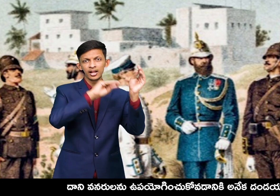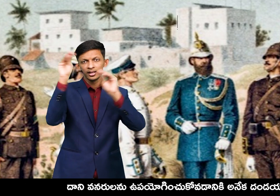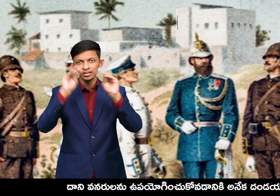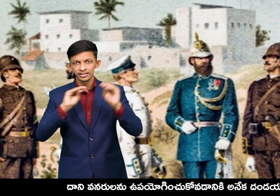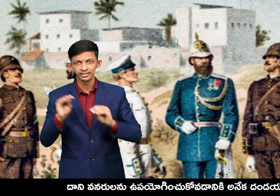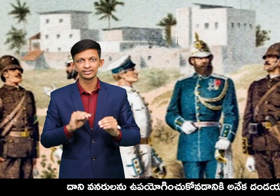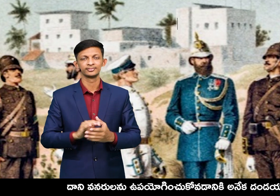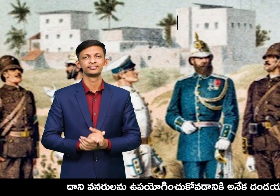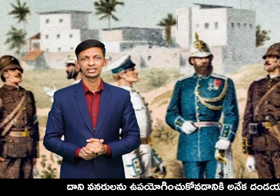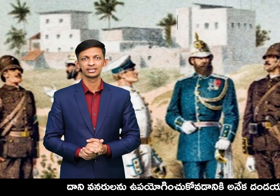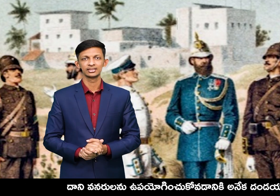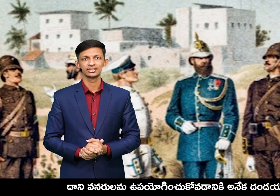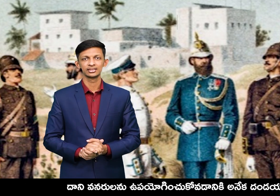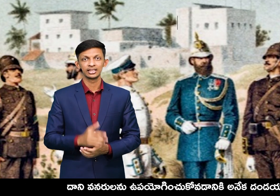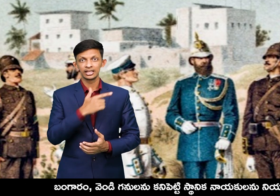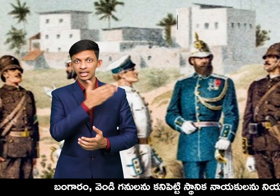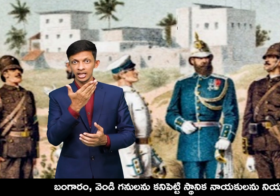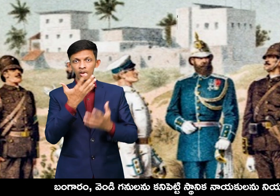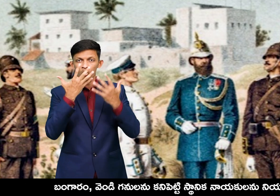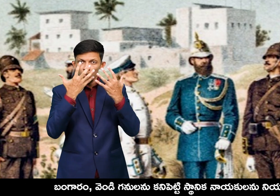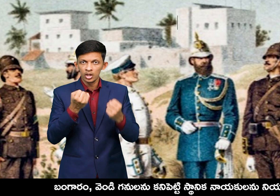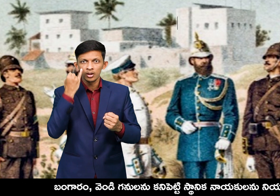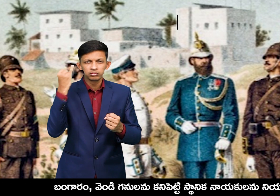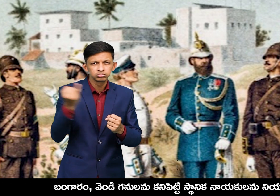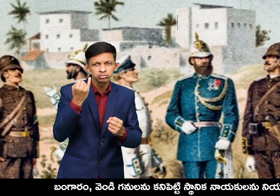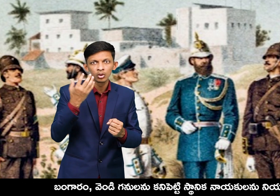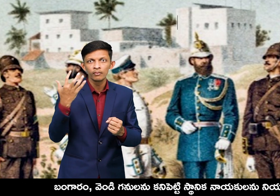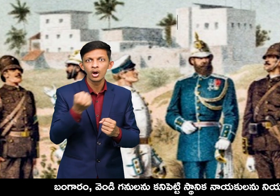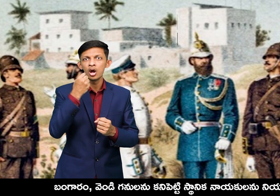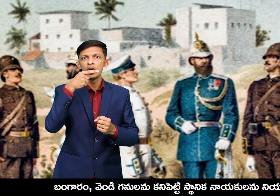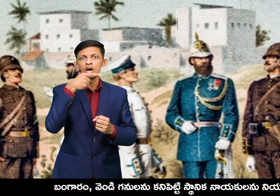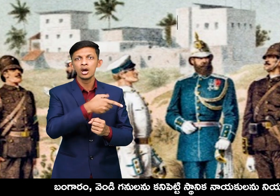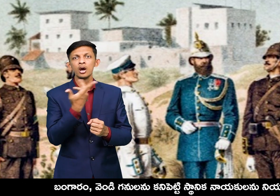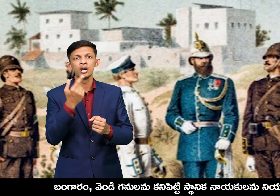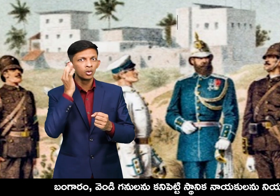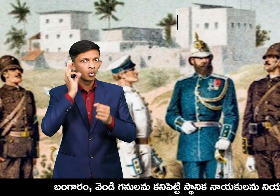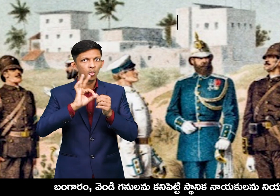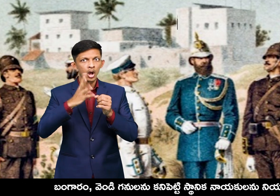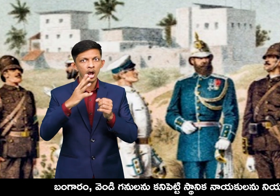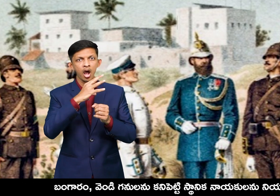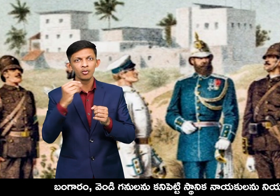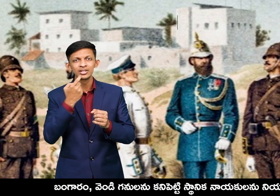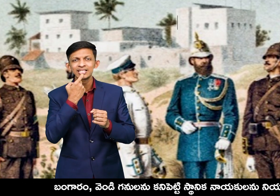అనేక దండయాత్రలను పంపింది. బంగారం, వెండి గనులను కనిపెట్టి స్థానిక